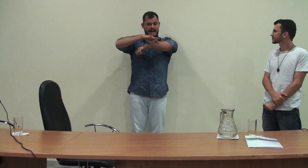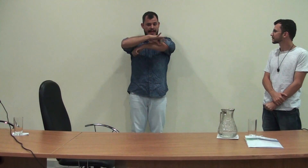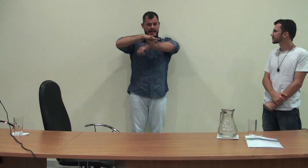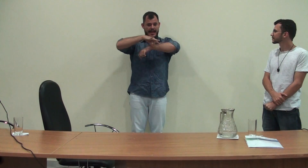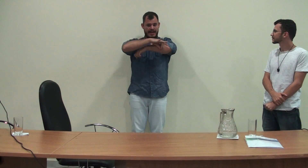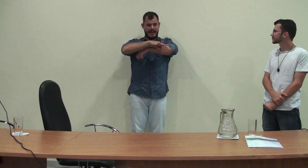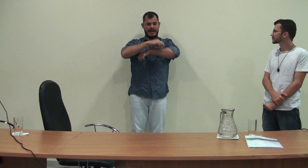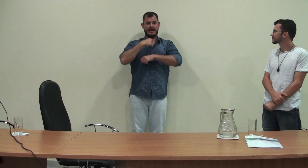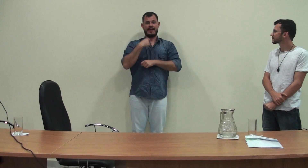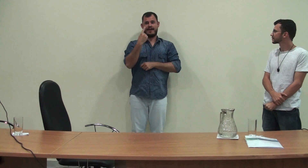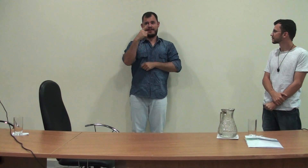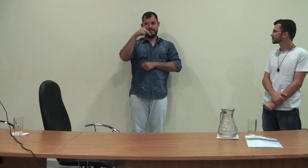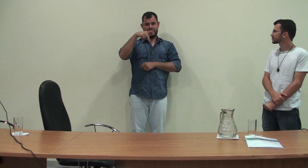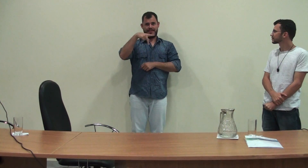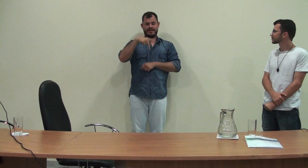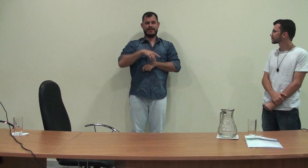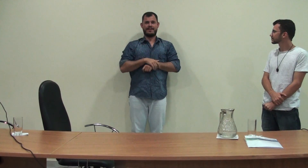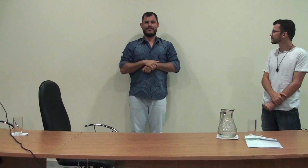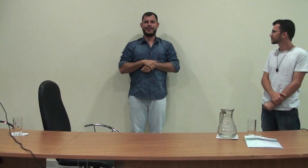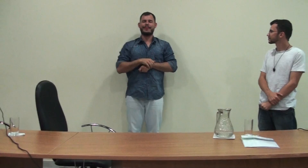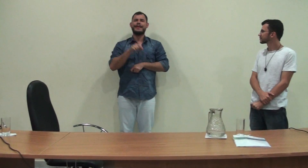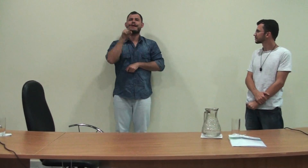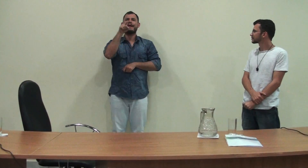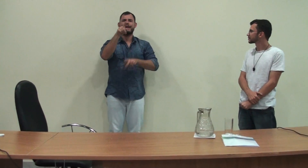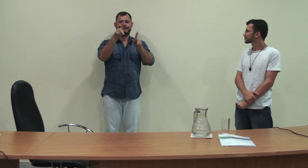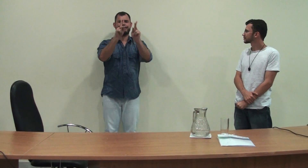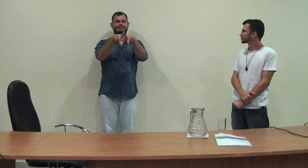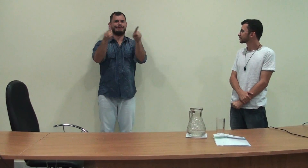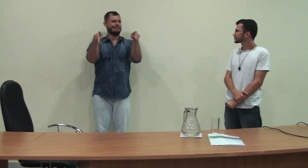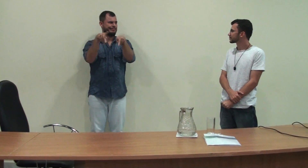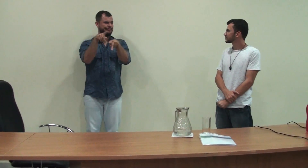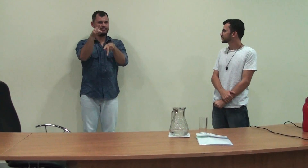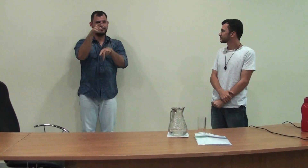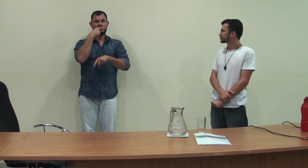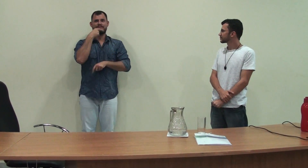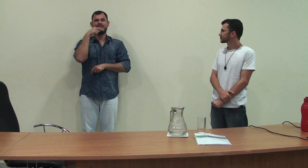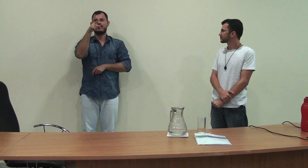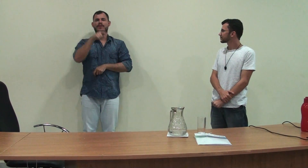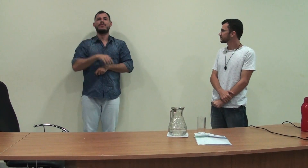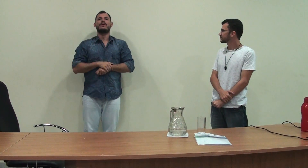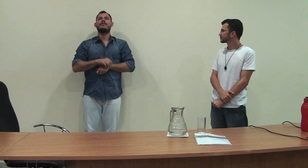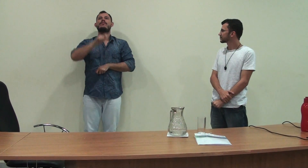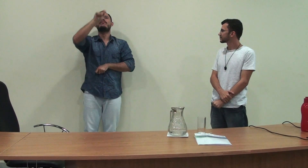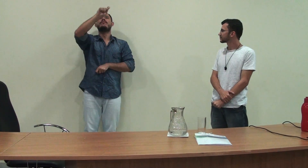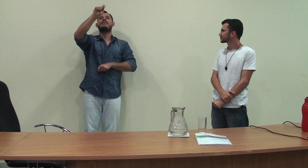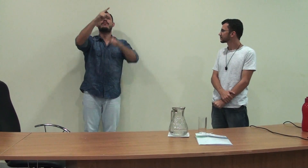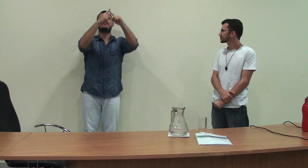exemplo, quando eu estudei arquitetura, eu tive um professor,